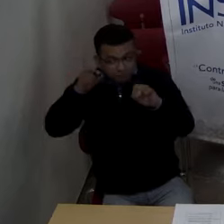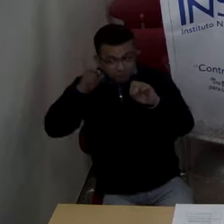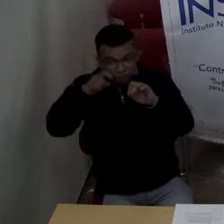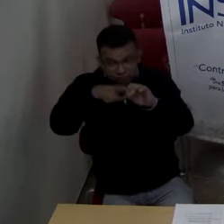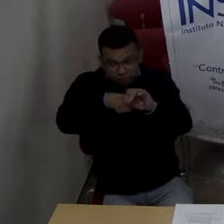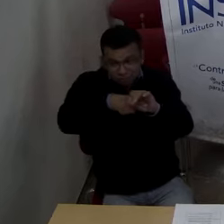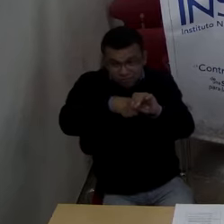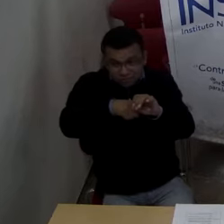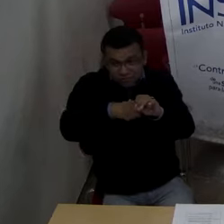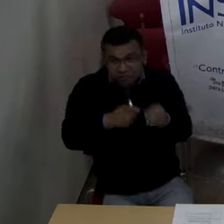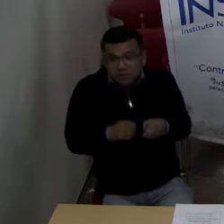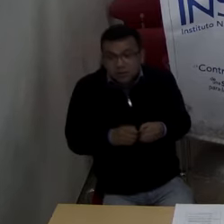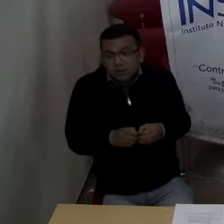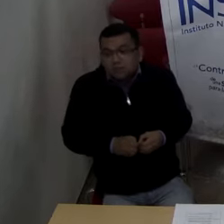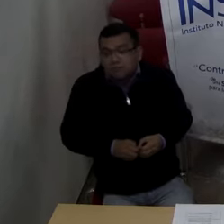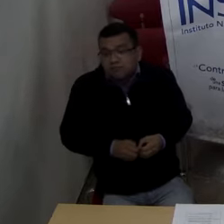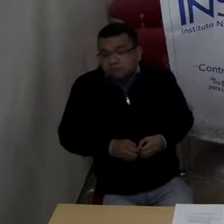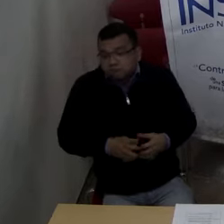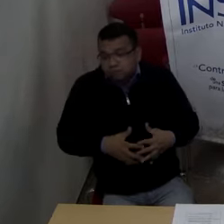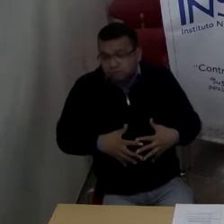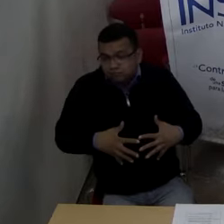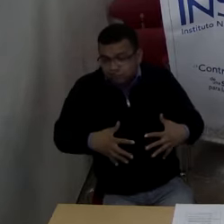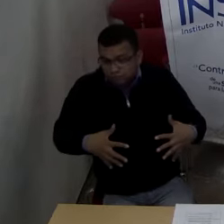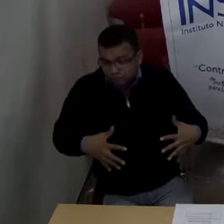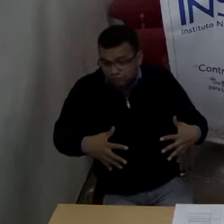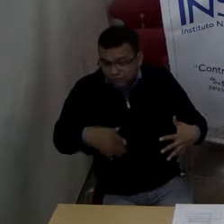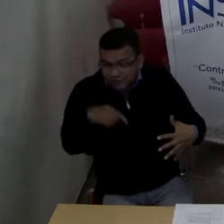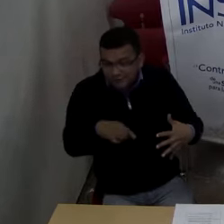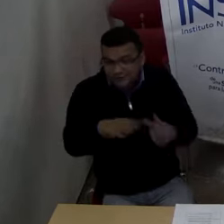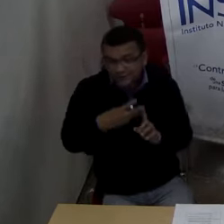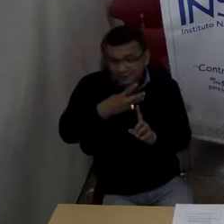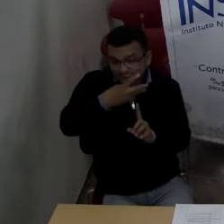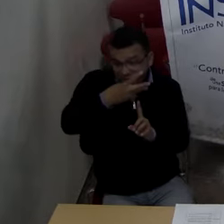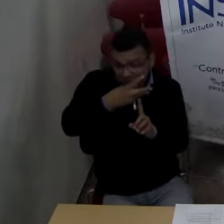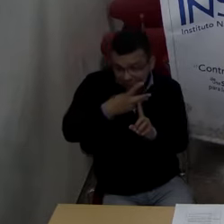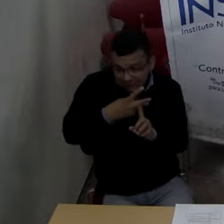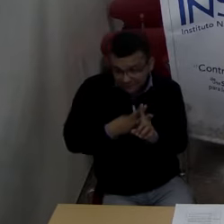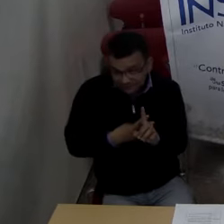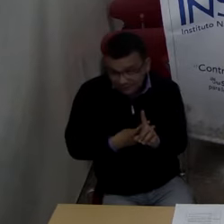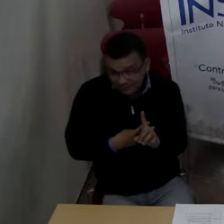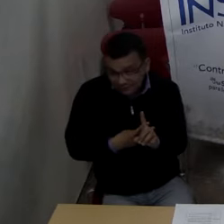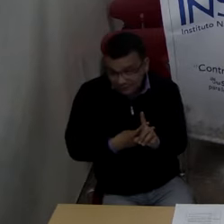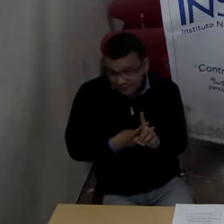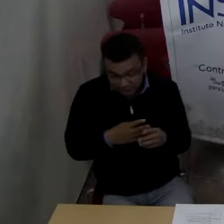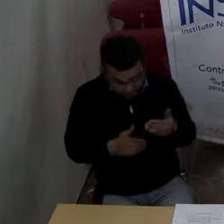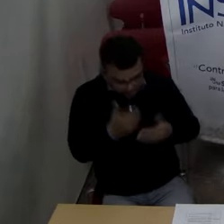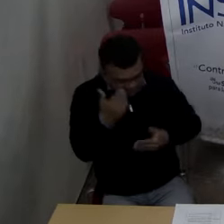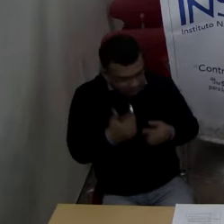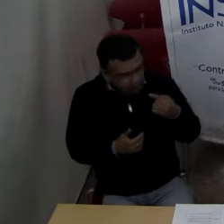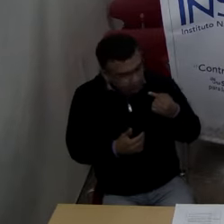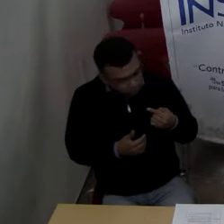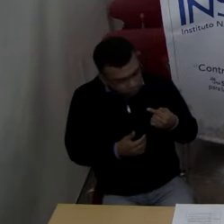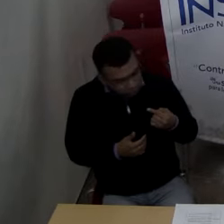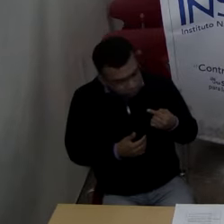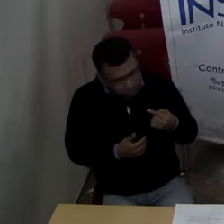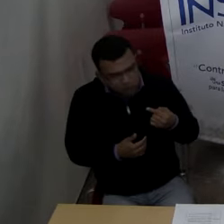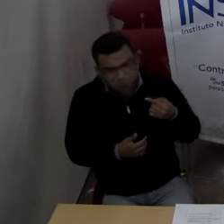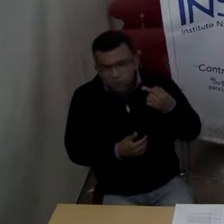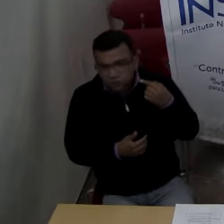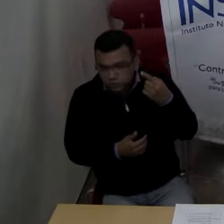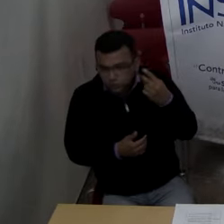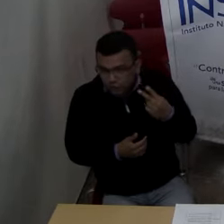evitar, por ejemplo, el consumo de sustancias psicoactivas,